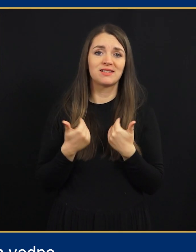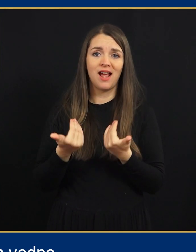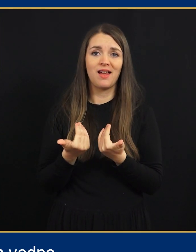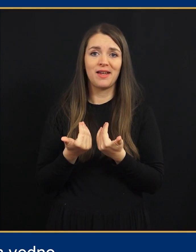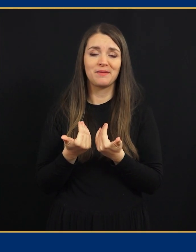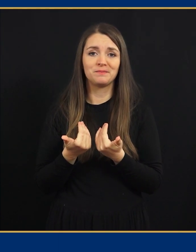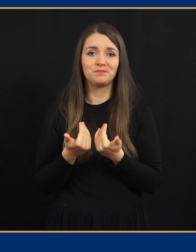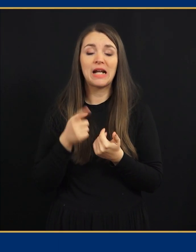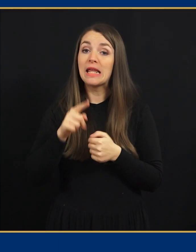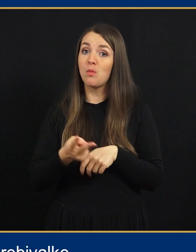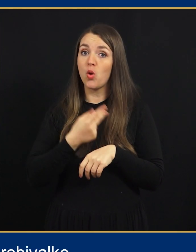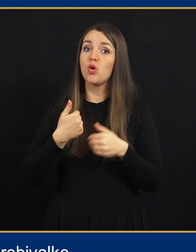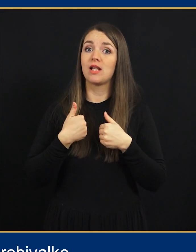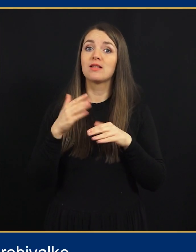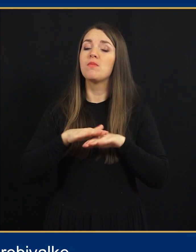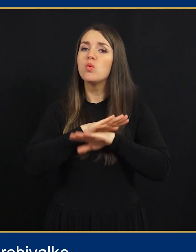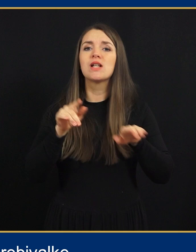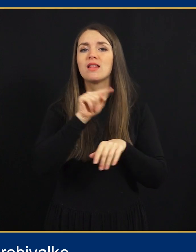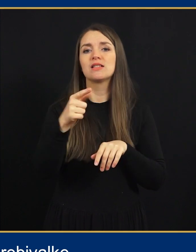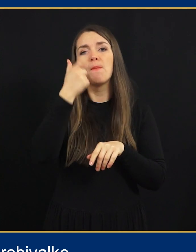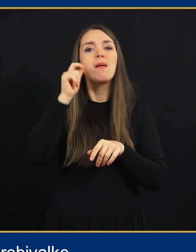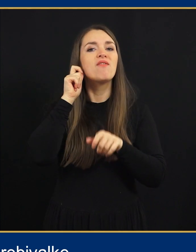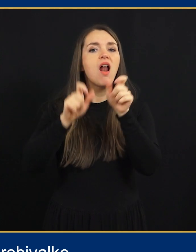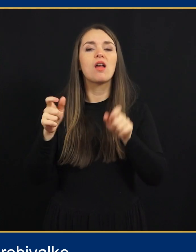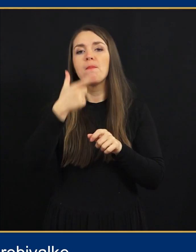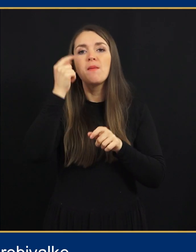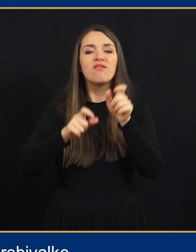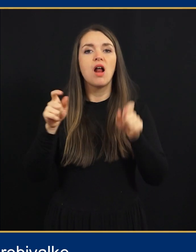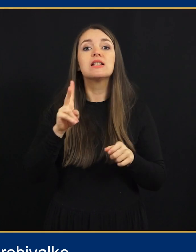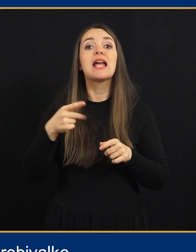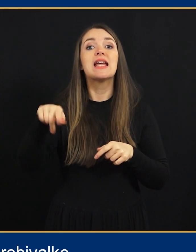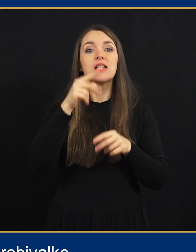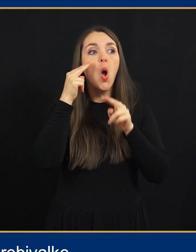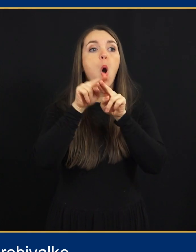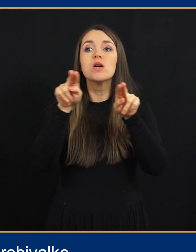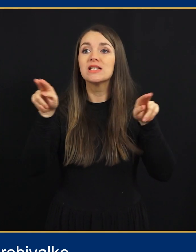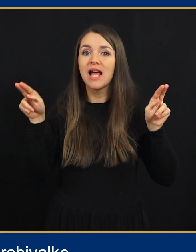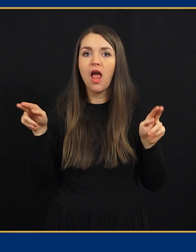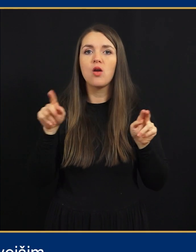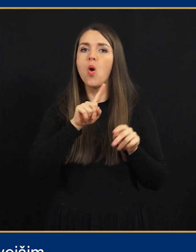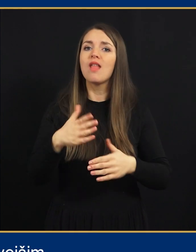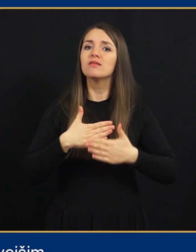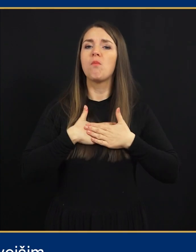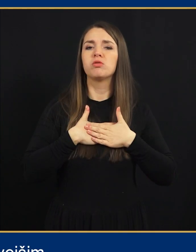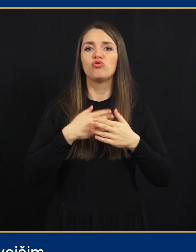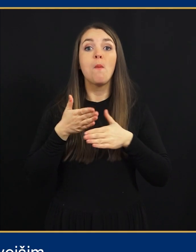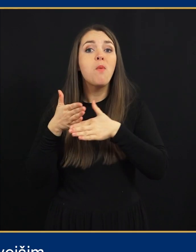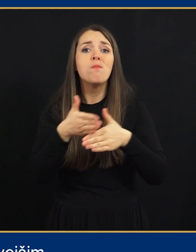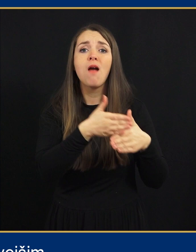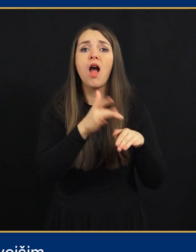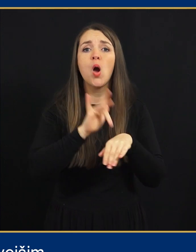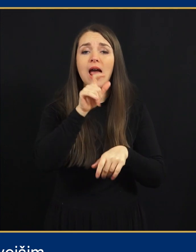veselje. In ponosna sem na vse tiste prebivalke in prebivalce, ki se ozirajo, nesebično